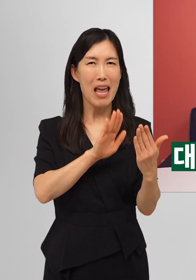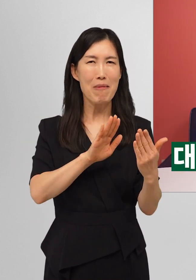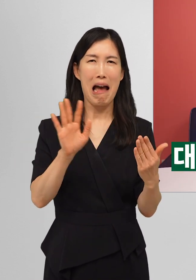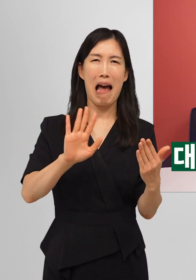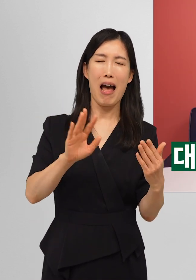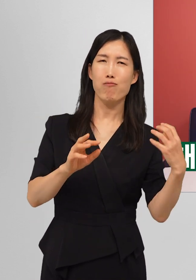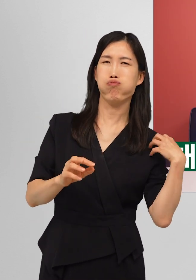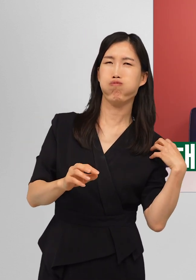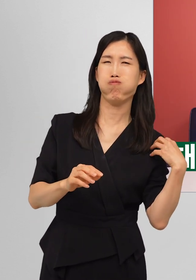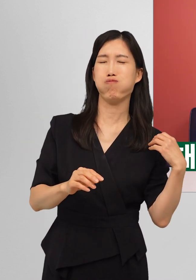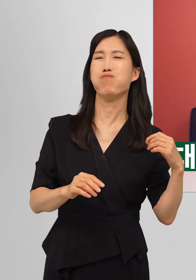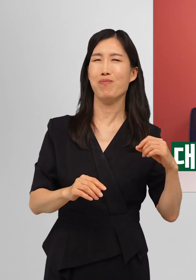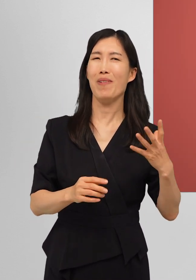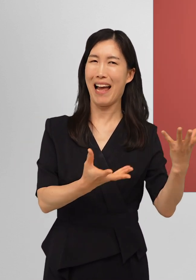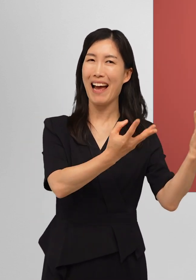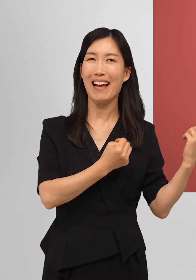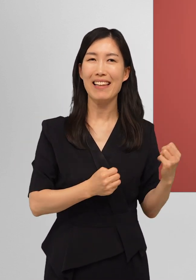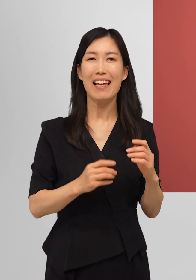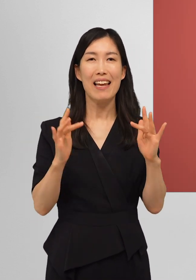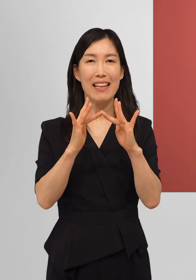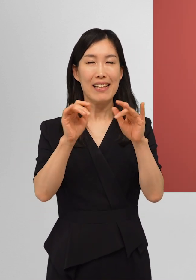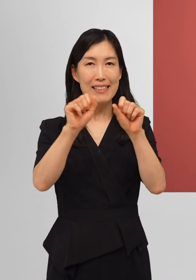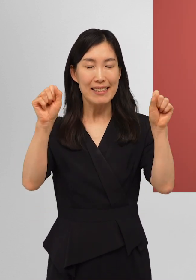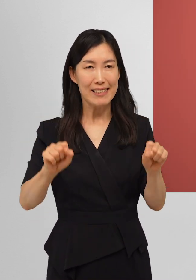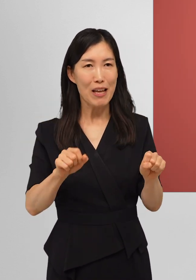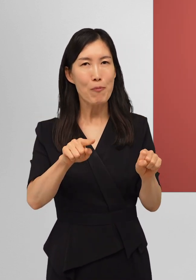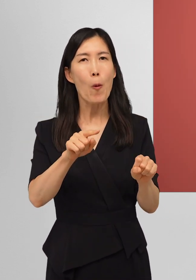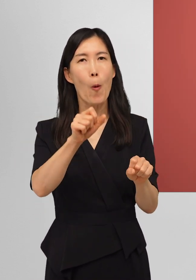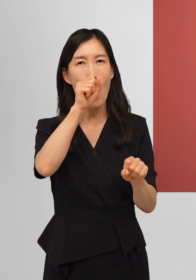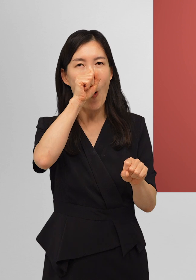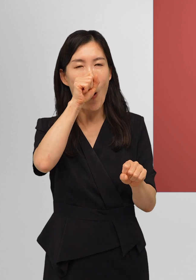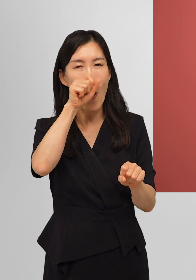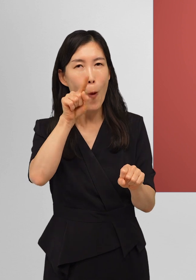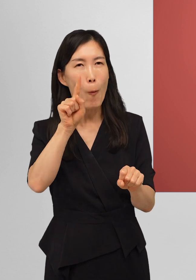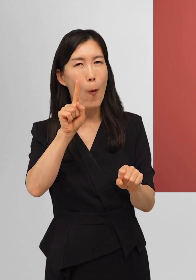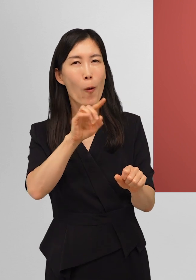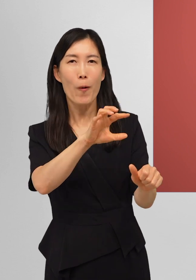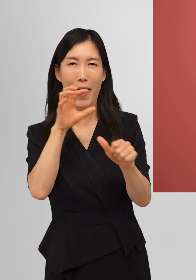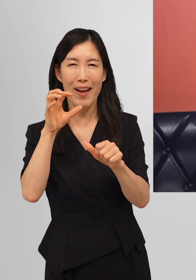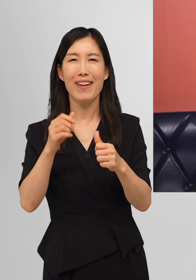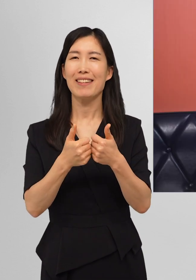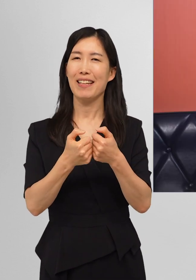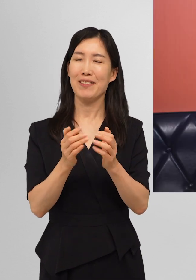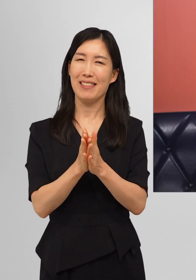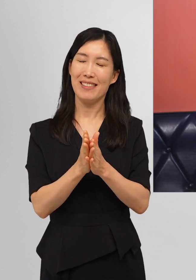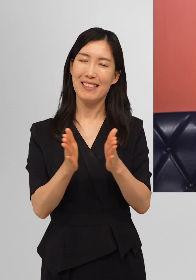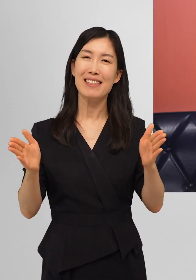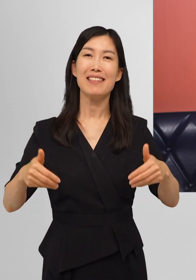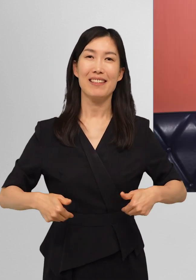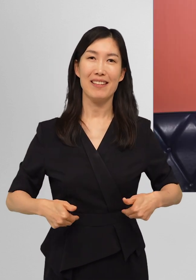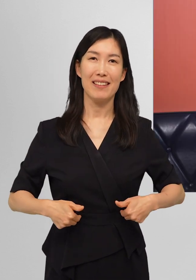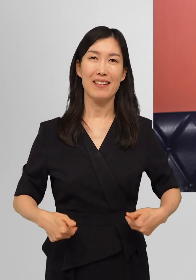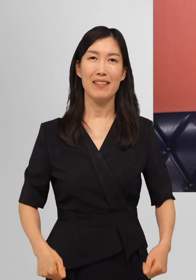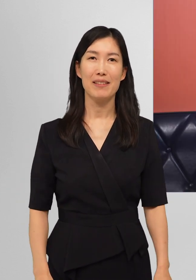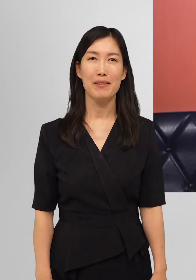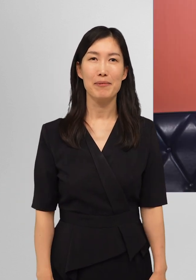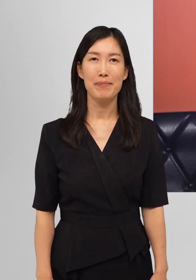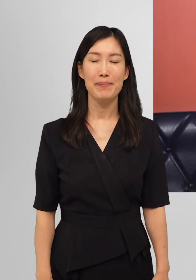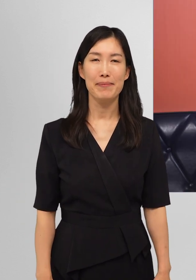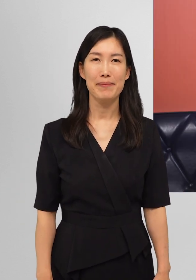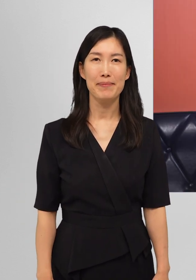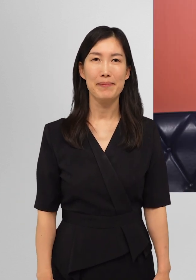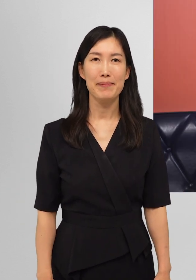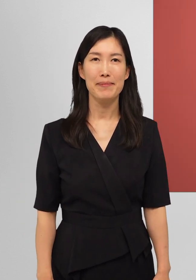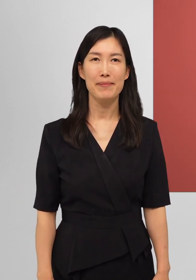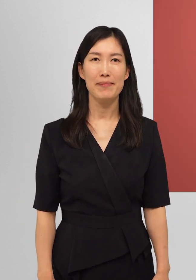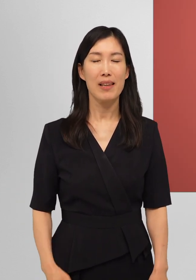학생들이 굉장히 많기 때문에 이런 비대면이 가지고 있는 강점들을 잘 활용해서 새로운 소통 플랫폼을 시작할 시점이